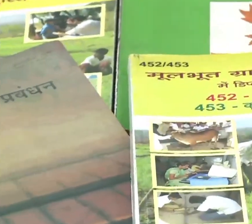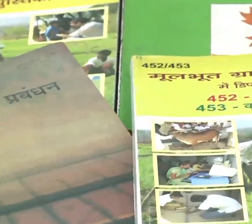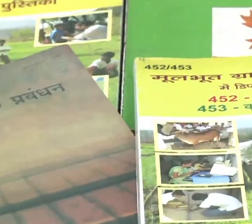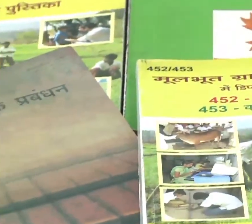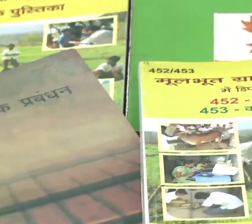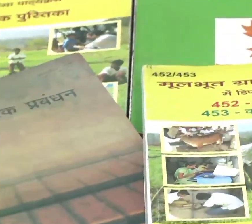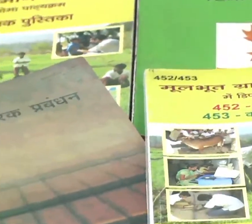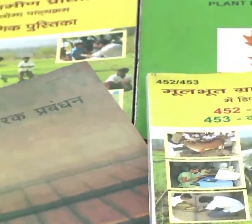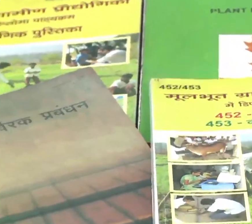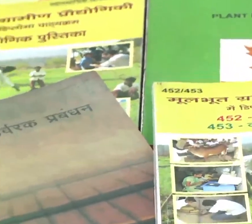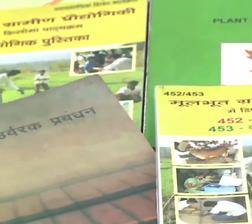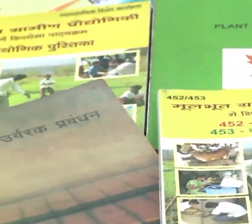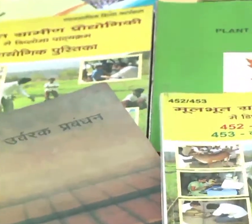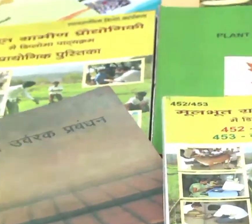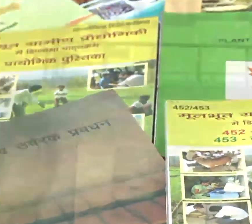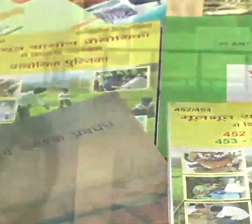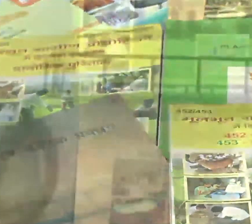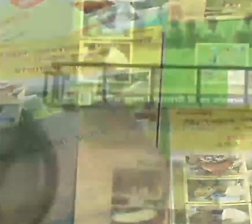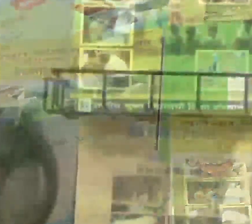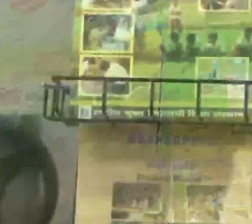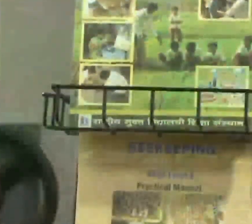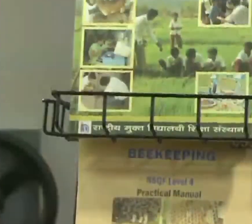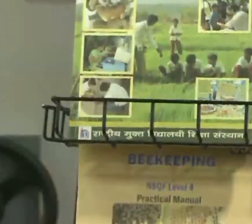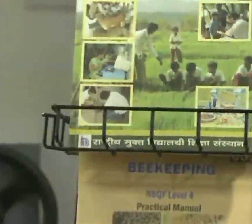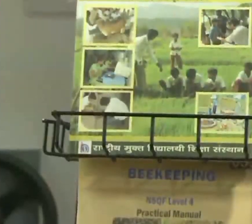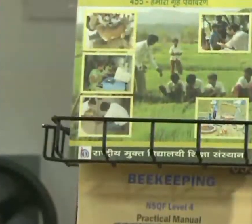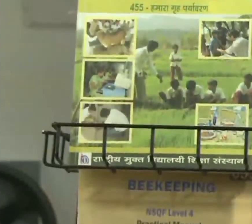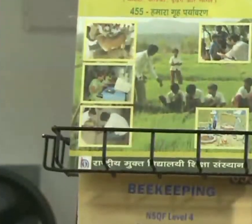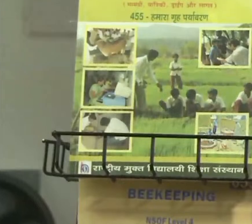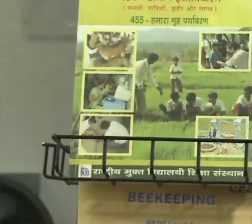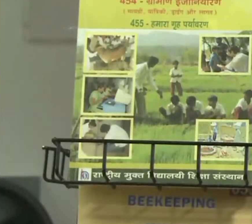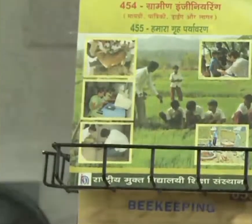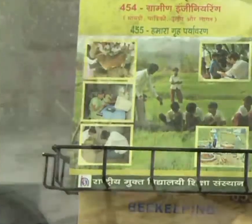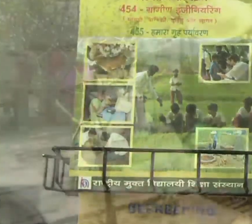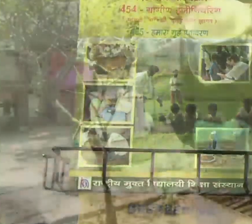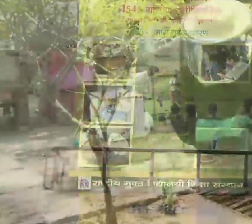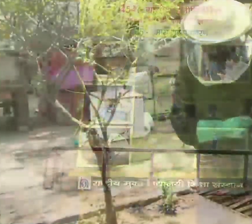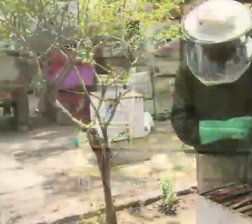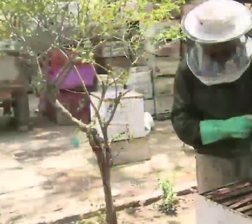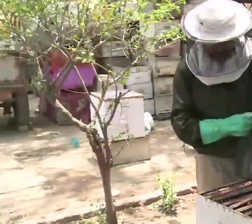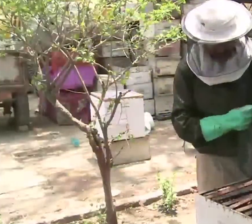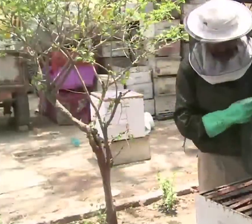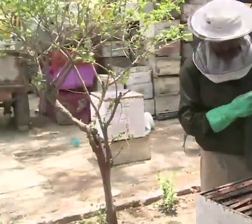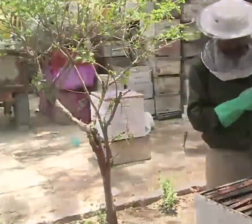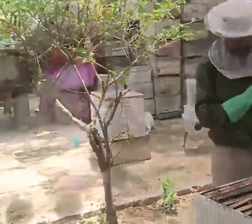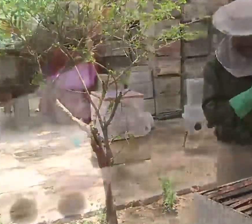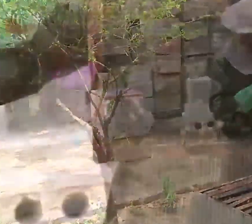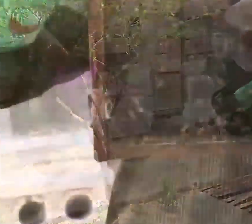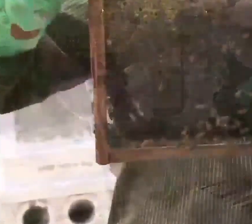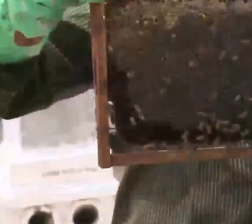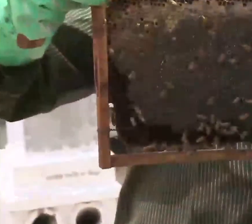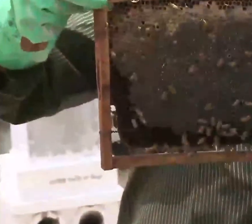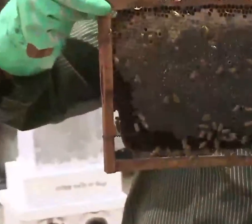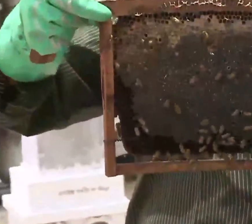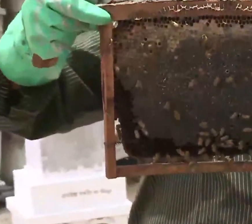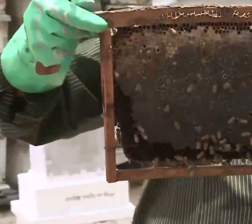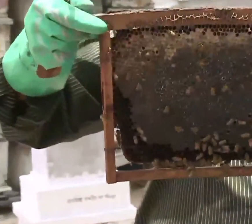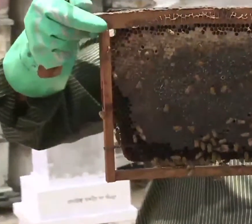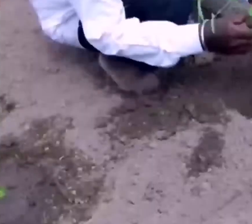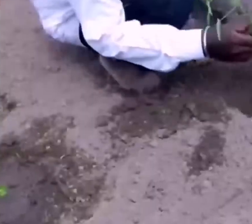आवश्यकता आधारित व्यावसायिक पाठ्यक्रम संचालित करता है। ये व्यावसायिक पाठ्यक्रम दैनिक जीवन से जुड़े हैं और